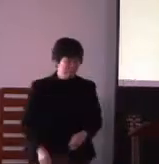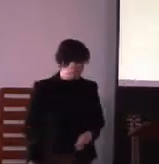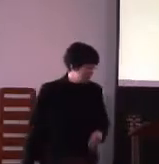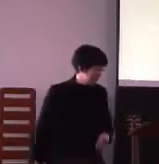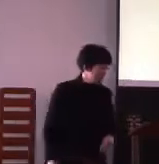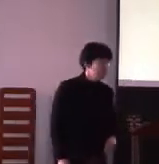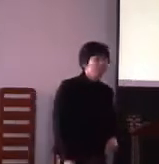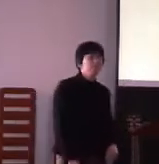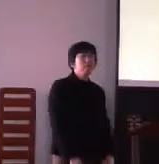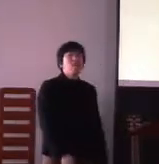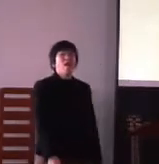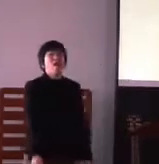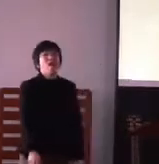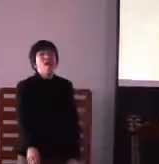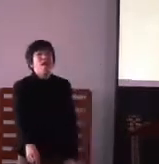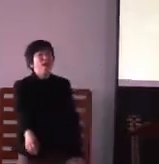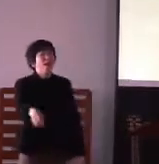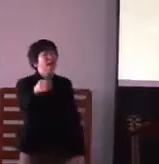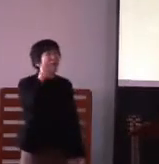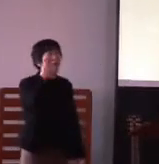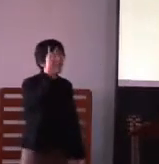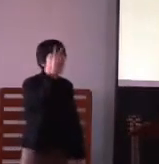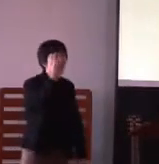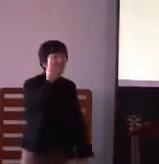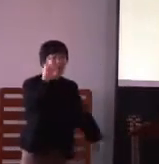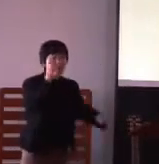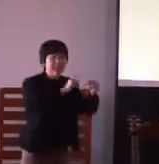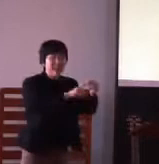食べて飲んでしまっちゃった。二つ目は